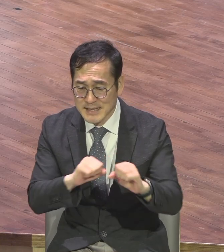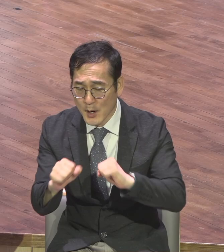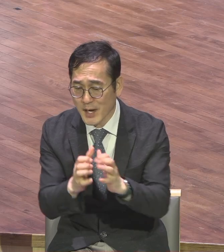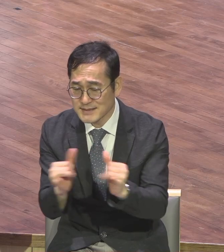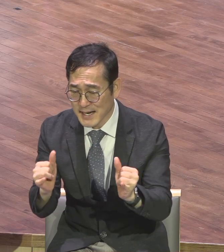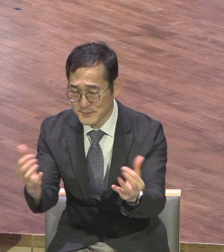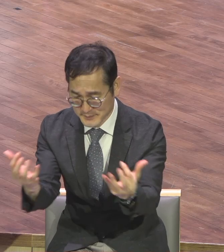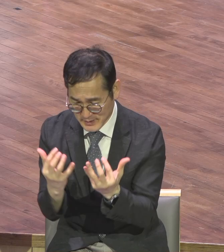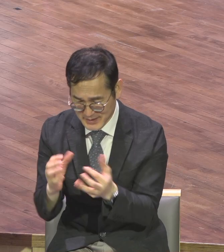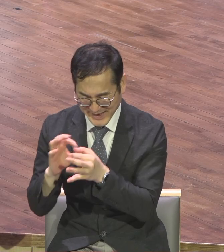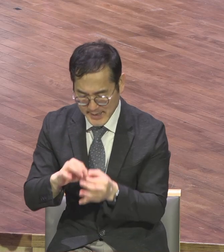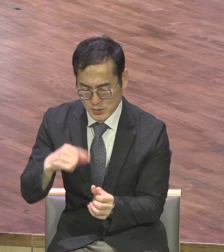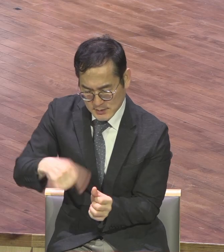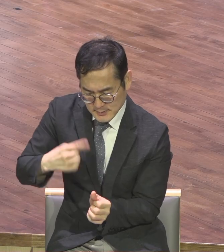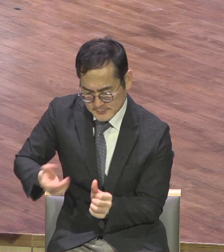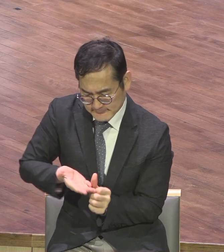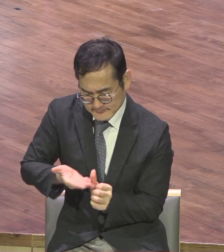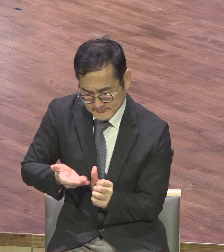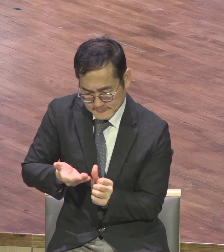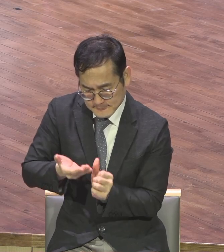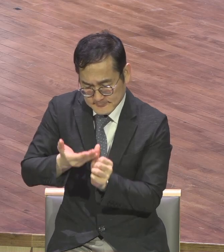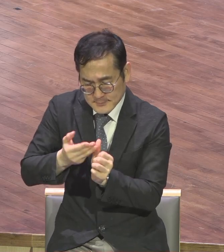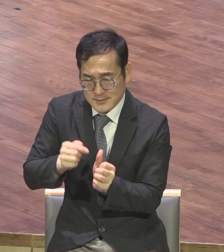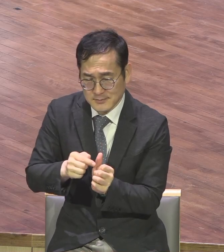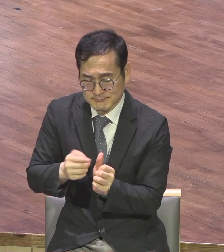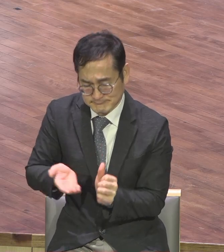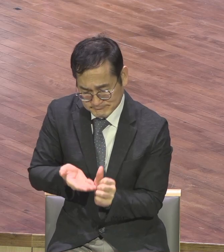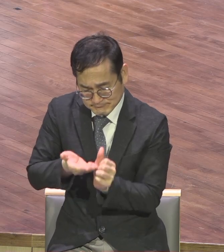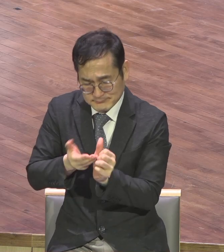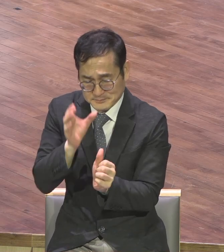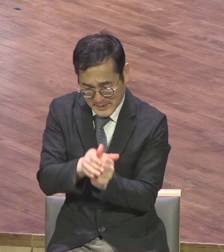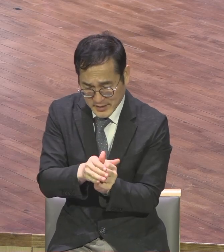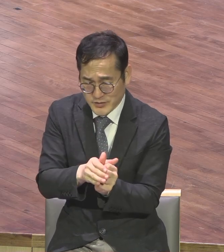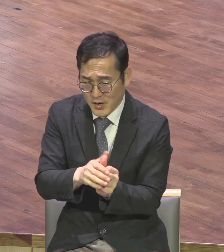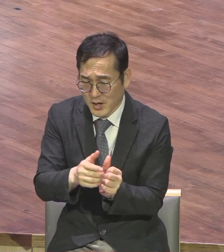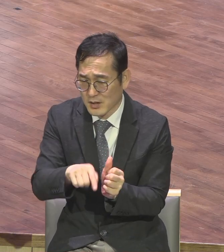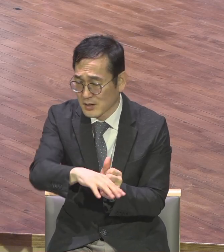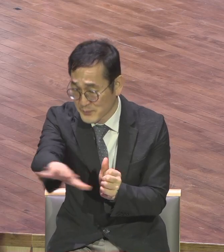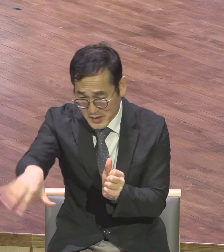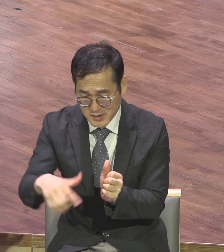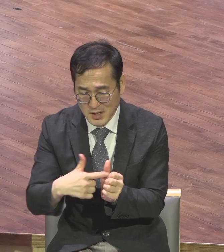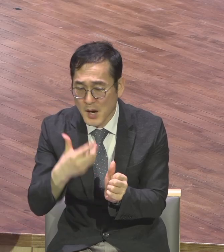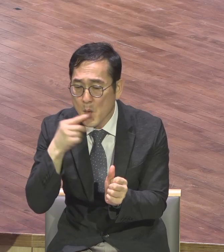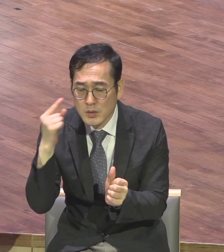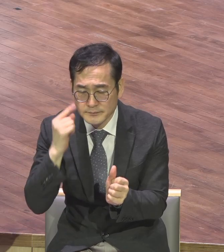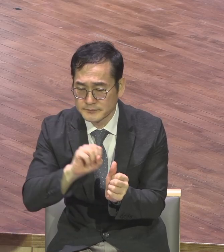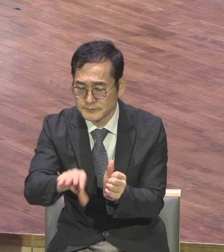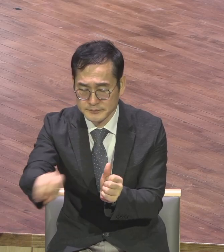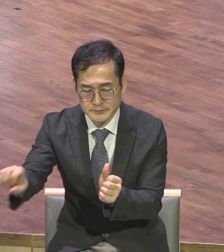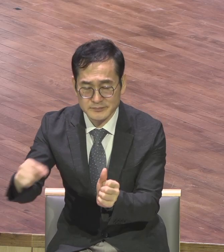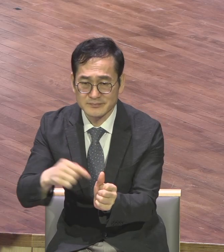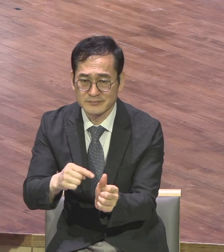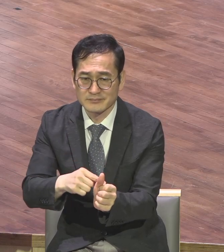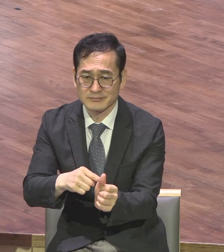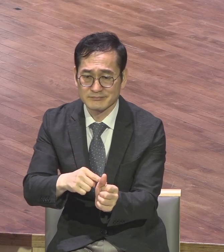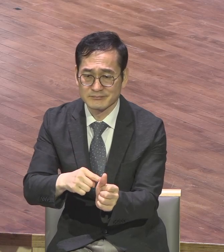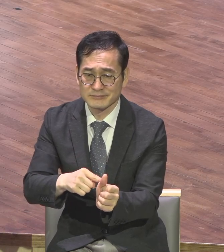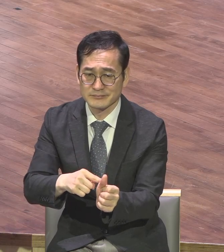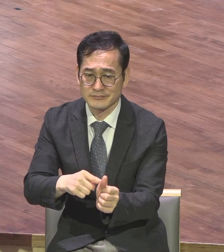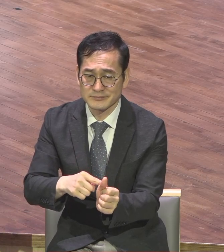사람을 계속해서 양육하는 현장이 미션홈이에요. 미션홈. 사람 양육하는 건 이 바울 서신과 그 전략이